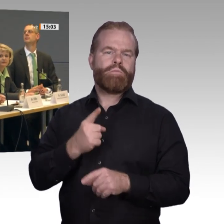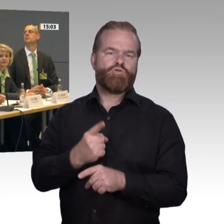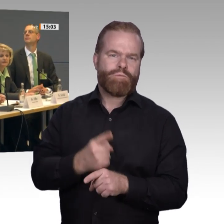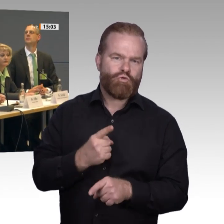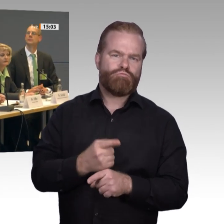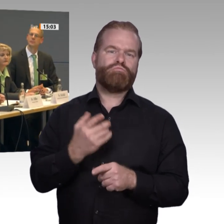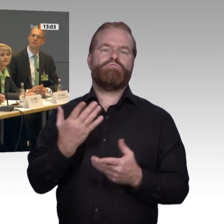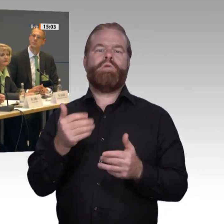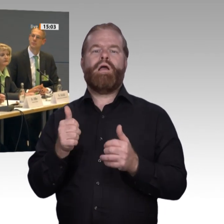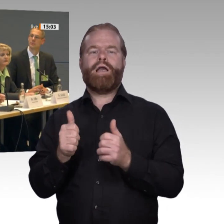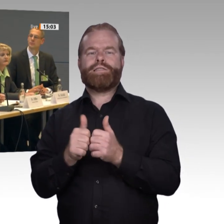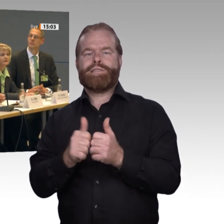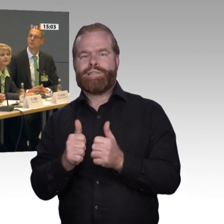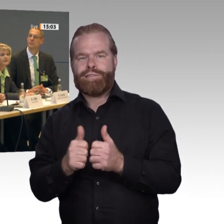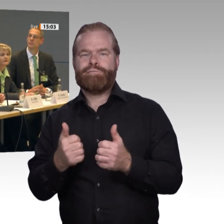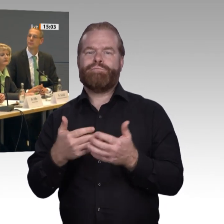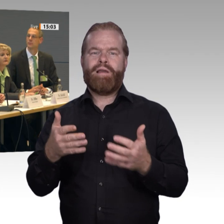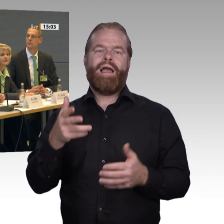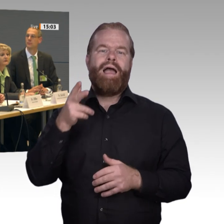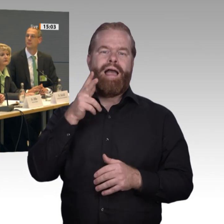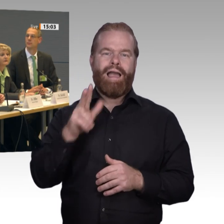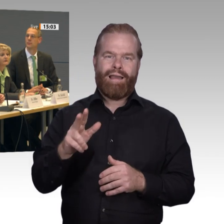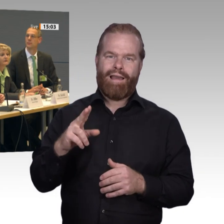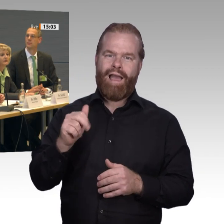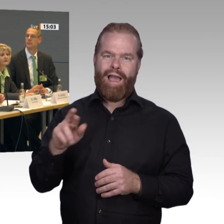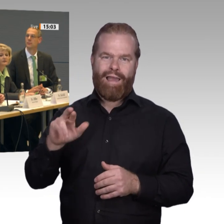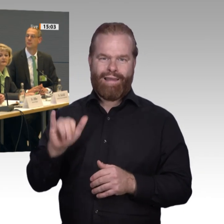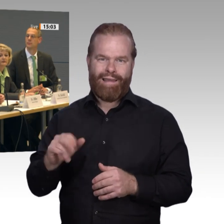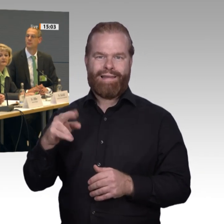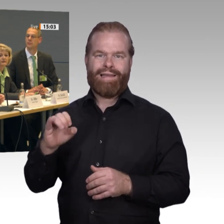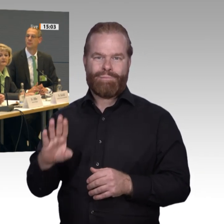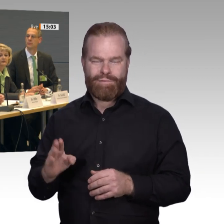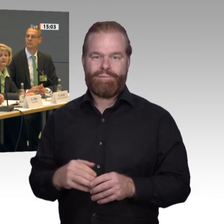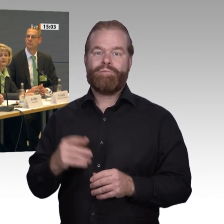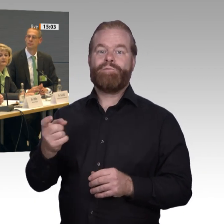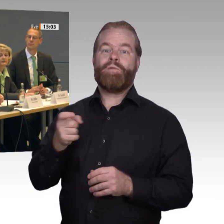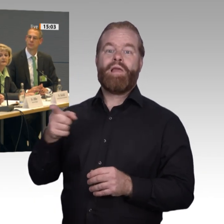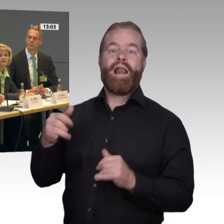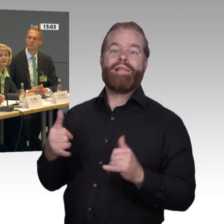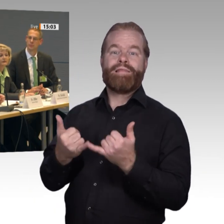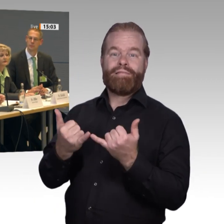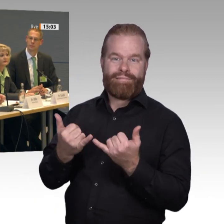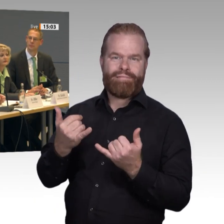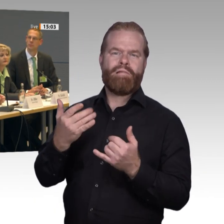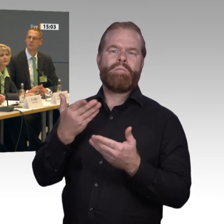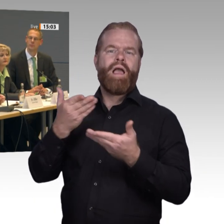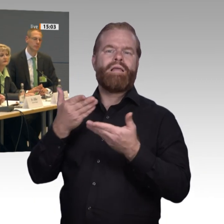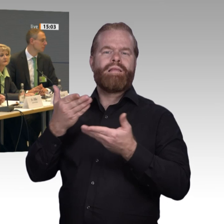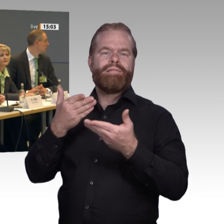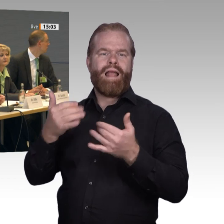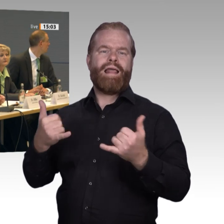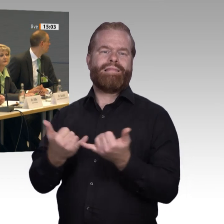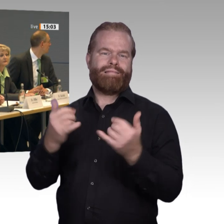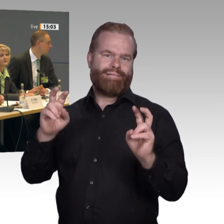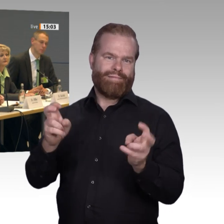Hieb? Also, von Eltern beraten, Eltern von Kindern mit und ohne Behinderung e.V. Frau